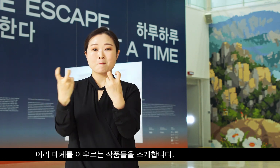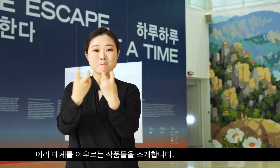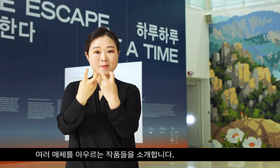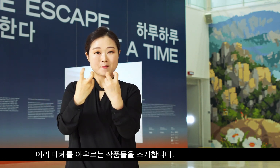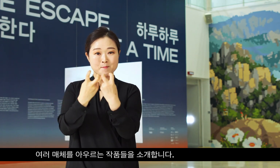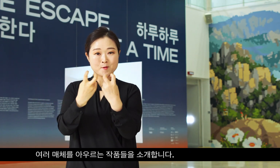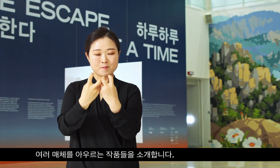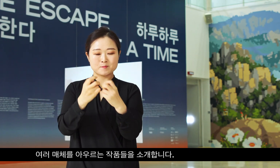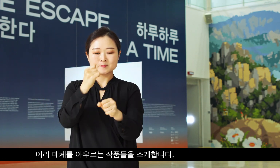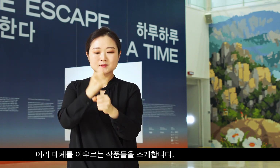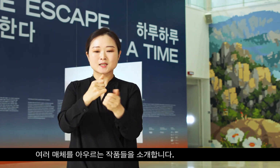작품들을 소개합니다.